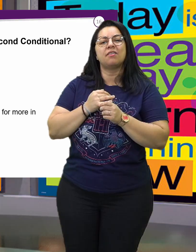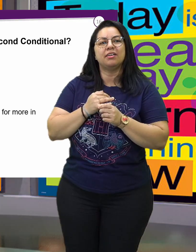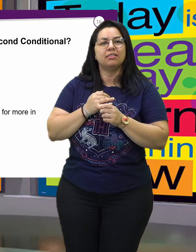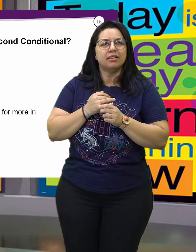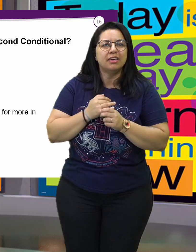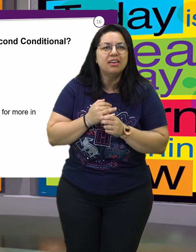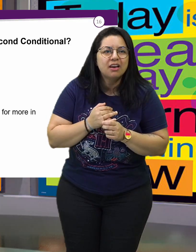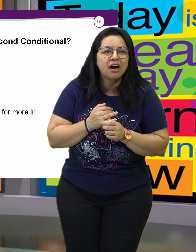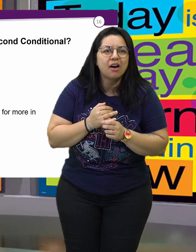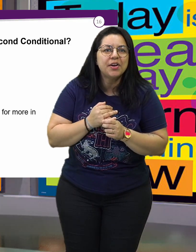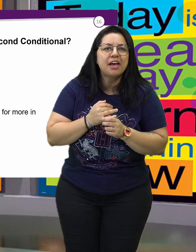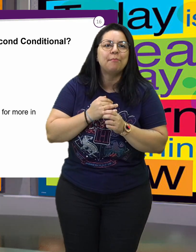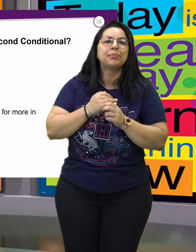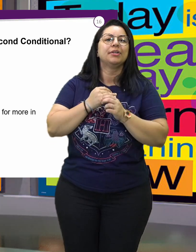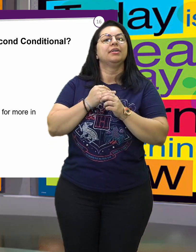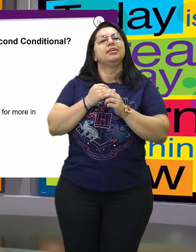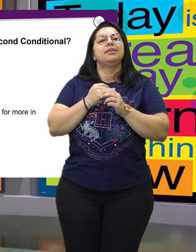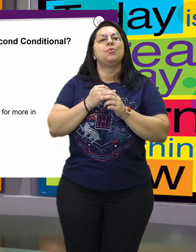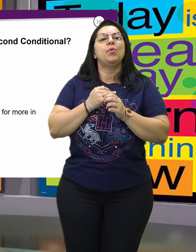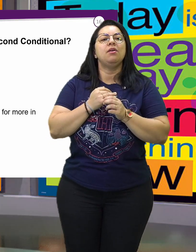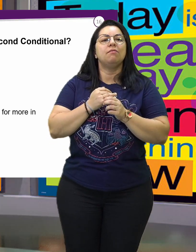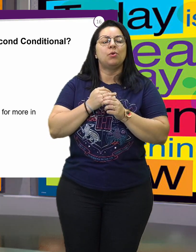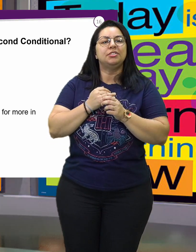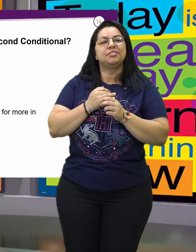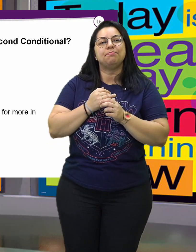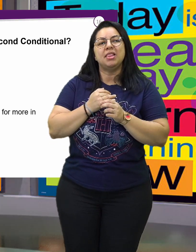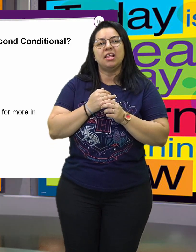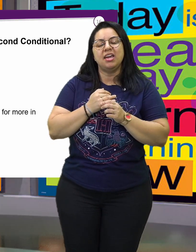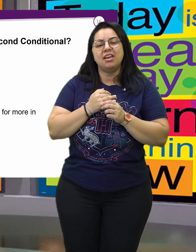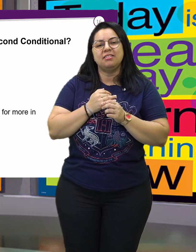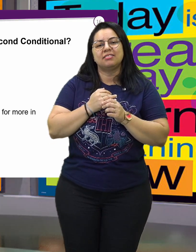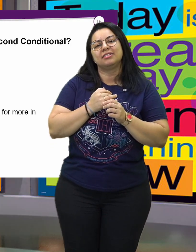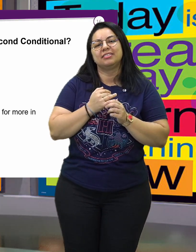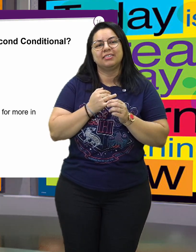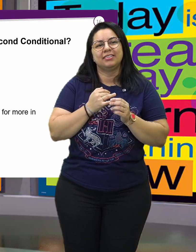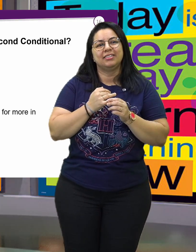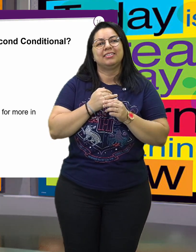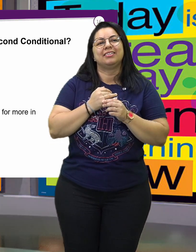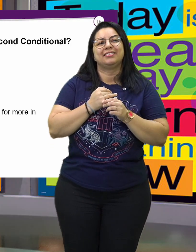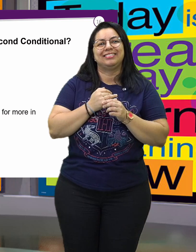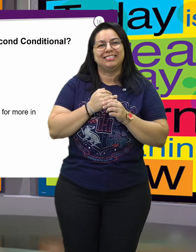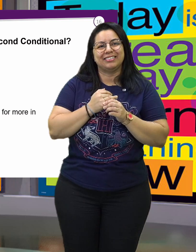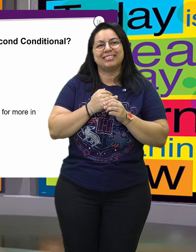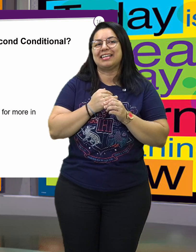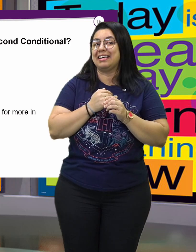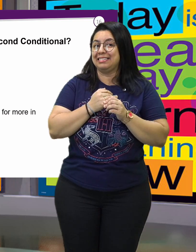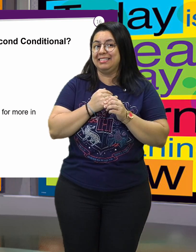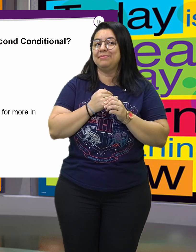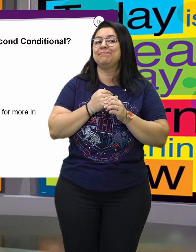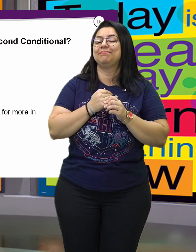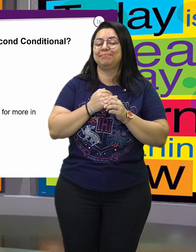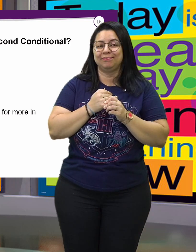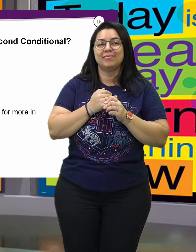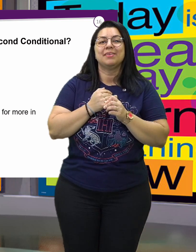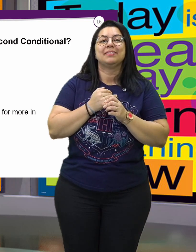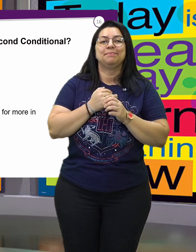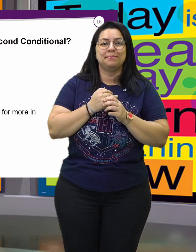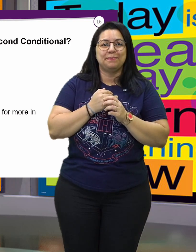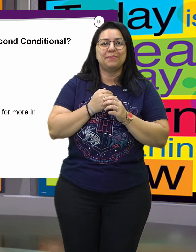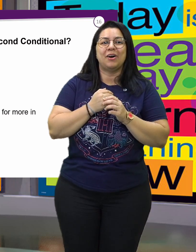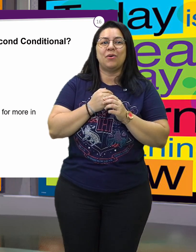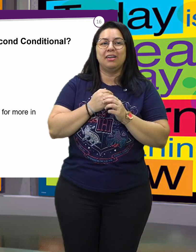he hurried up, we wouldn't be late. Se ele se apressasse, nós não